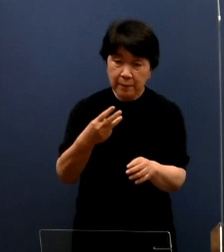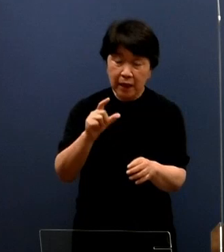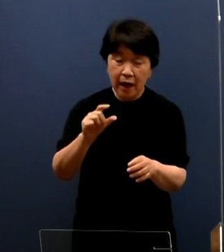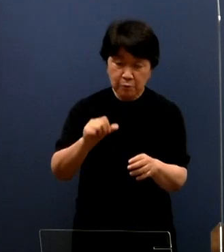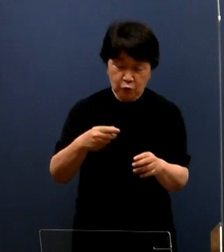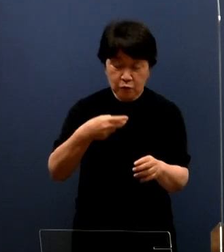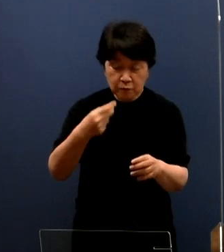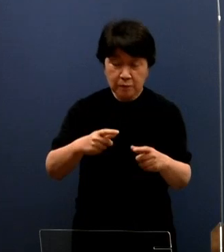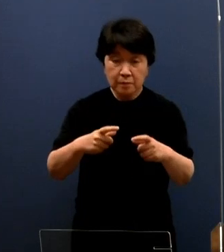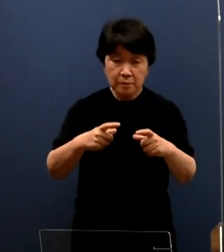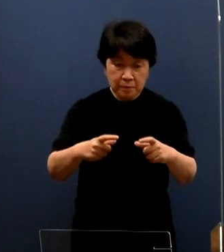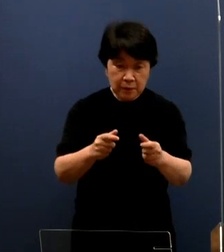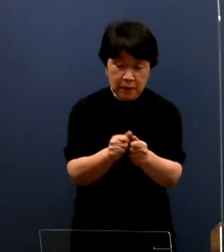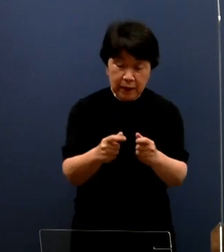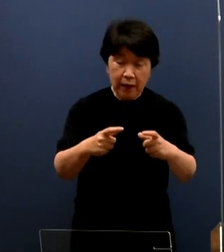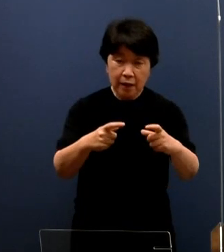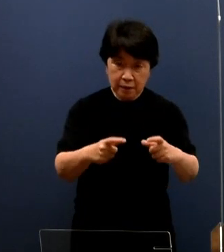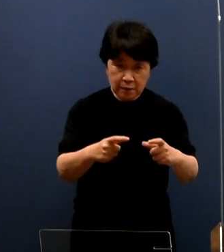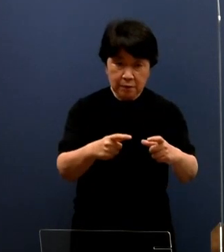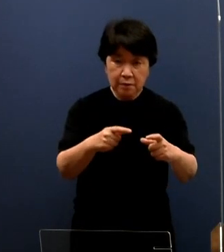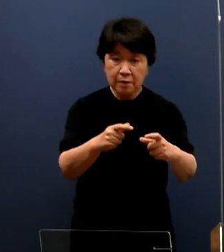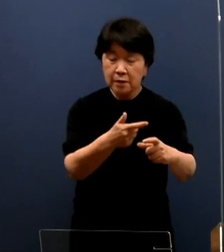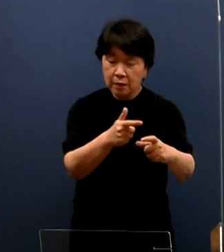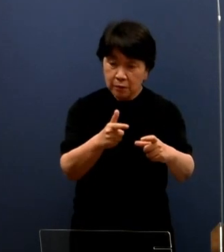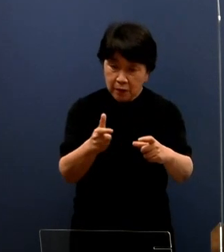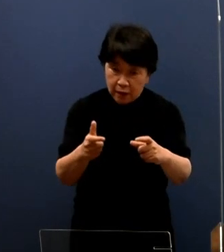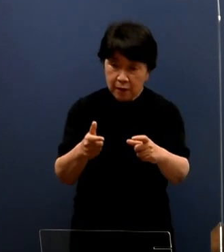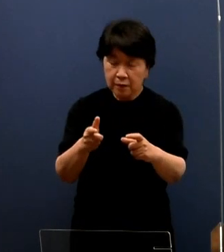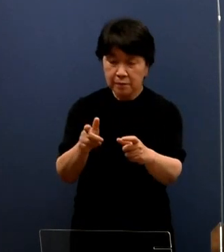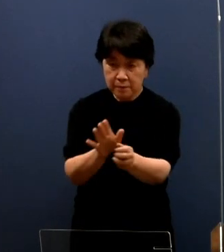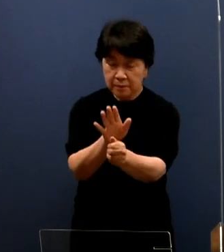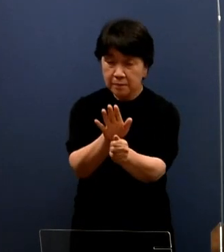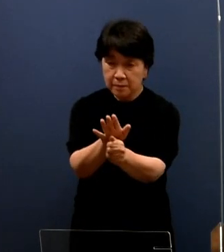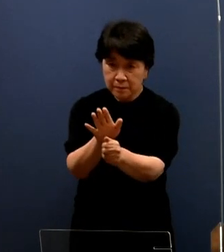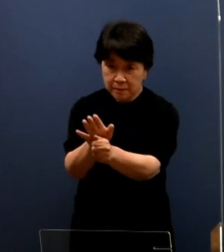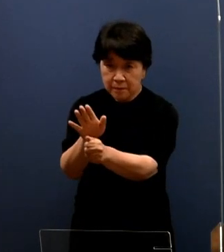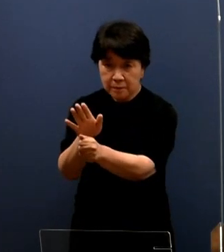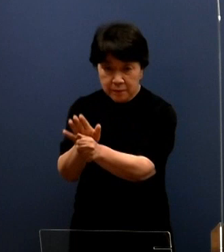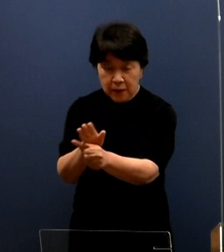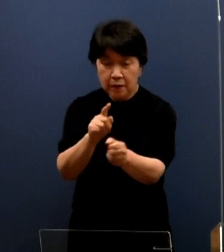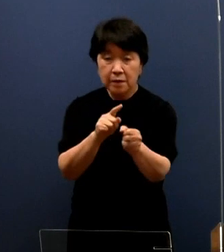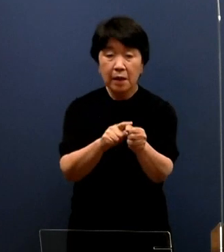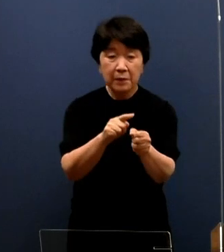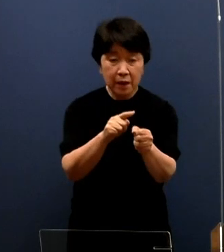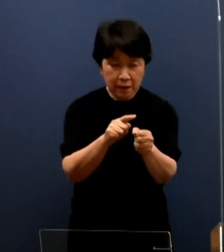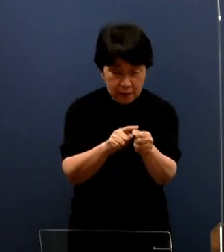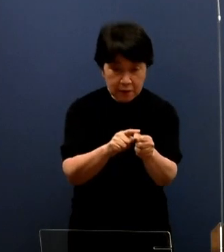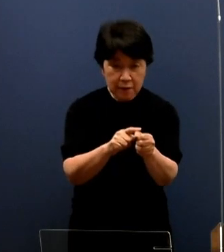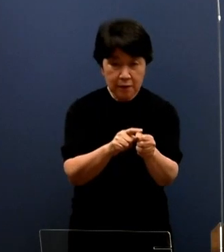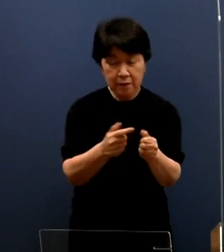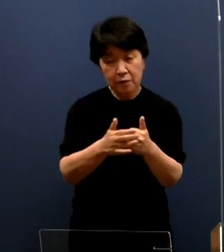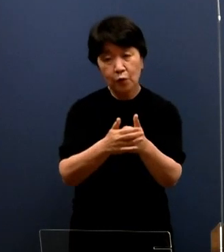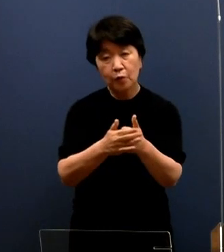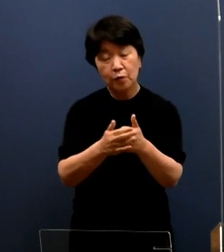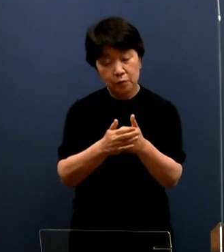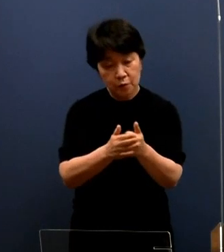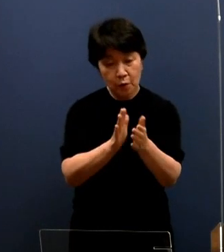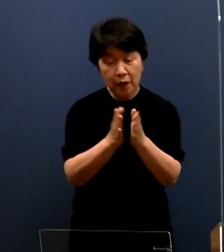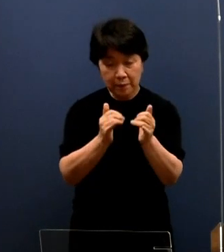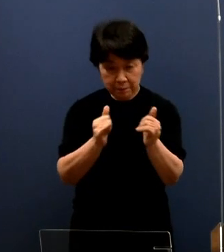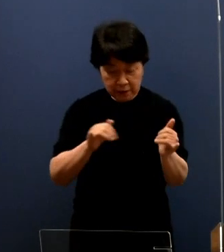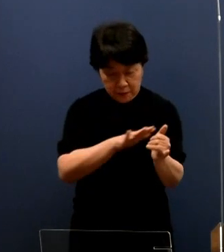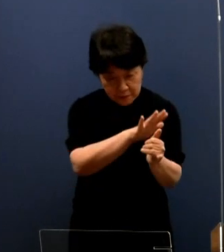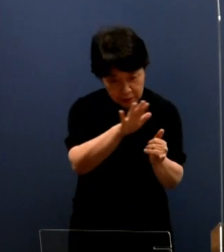そういう需要を後ろ出しをしてもらうということを県民に呼びかけていくということで対応していきたいというふうに思っております。